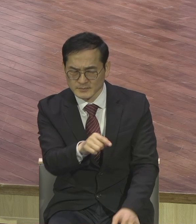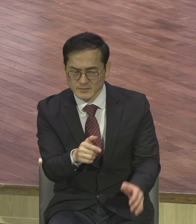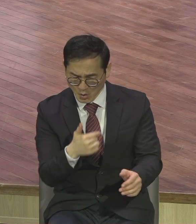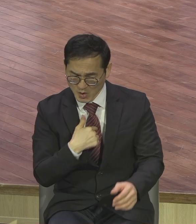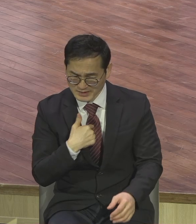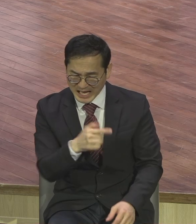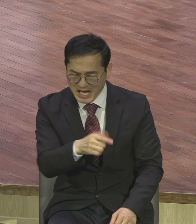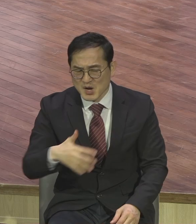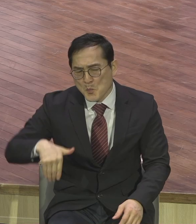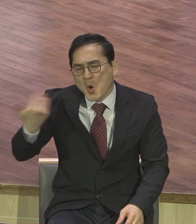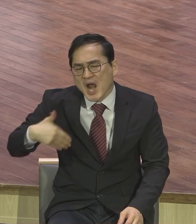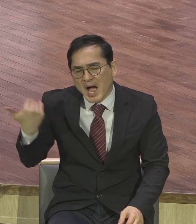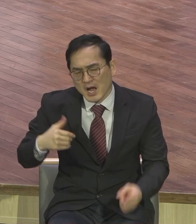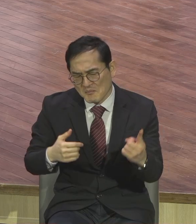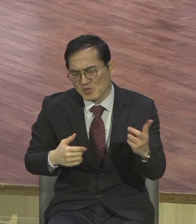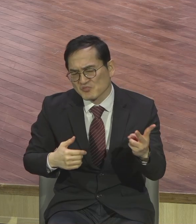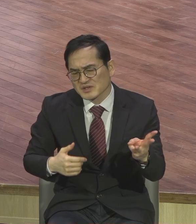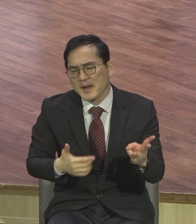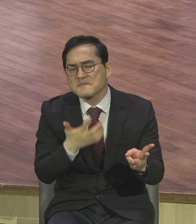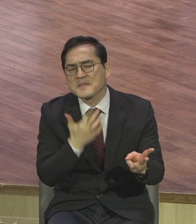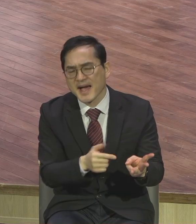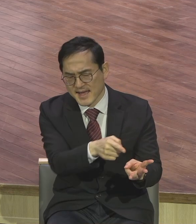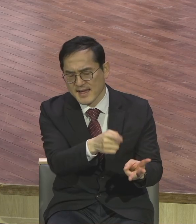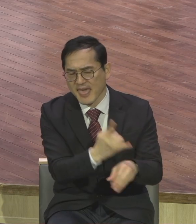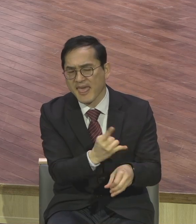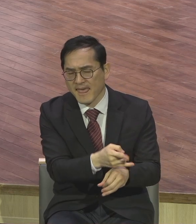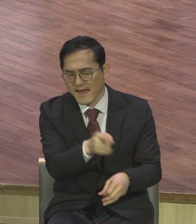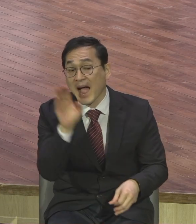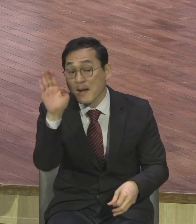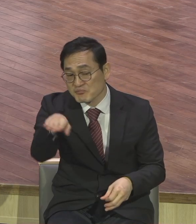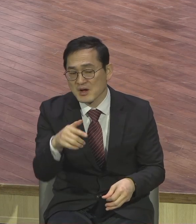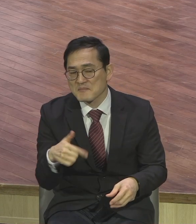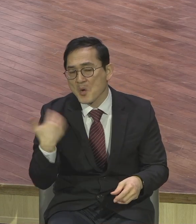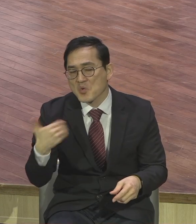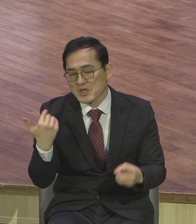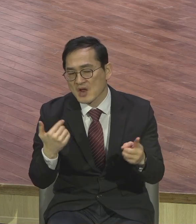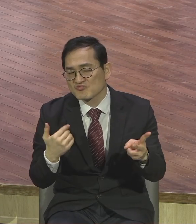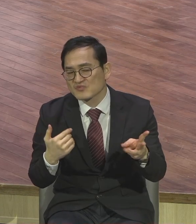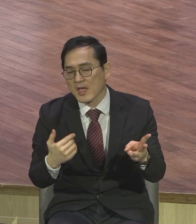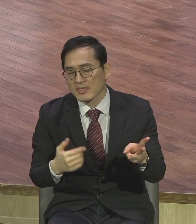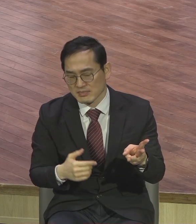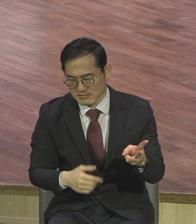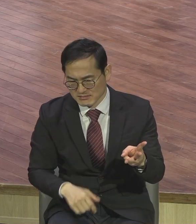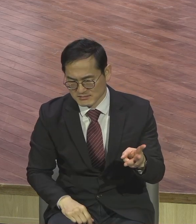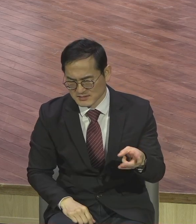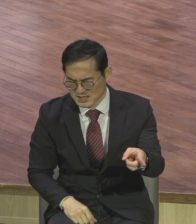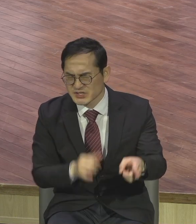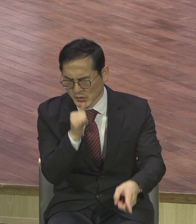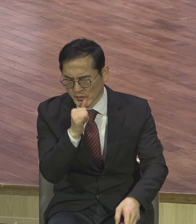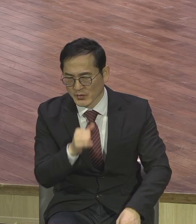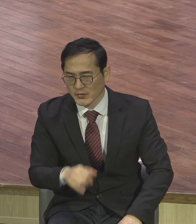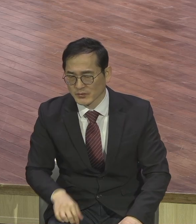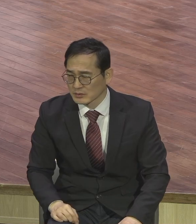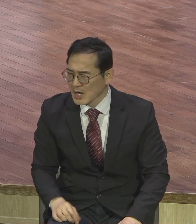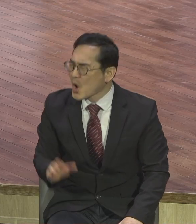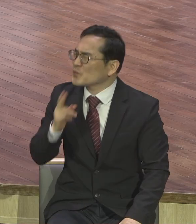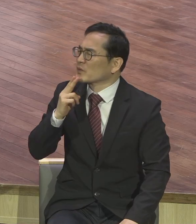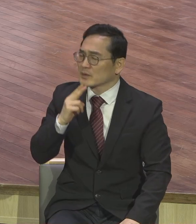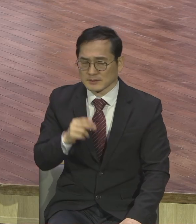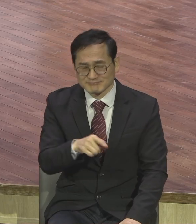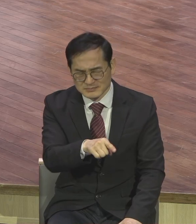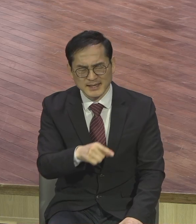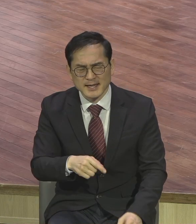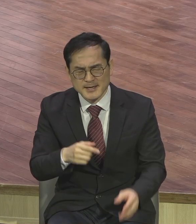것을 말씀하시면서 네가 돌이킨 후에 내